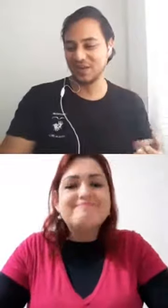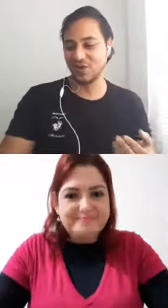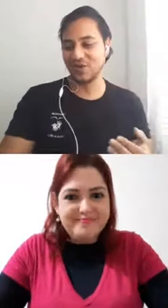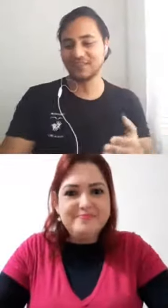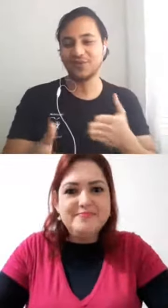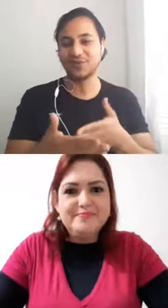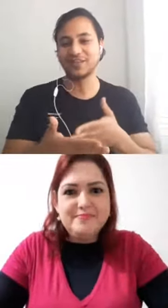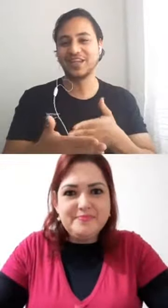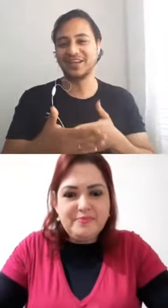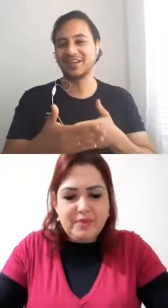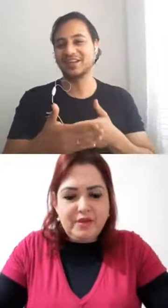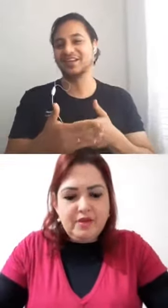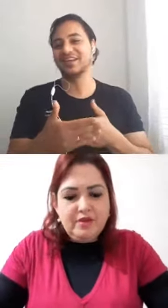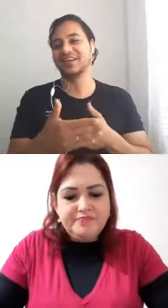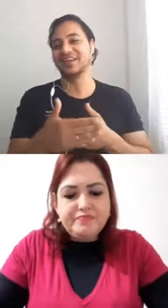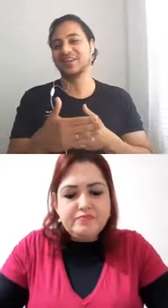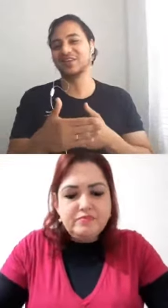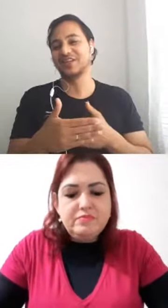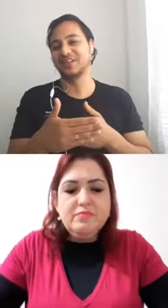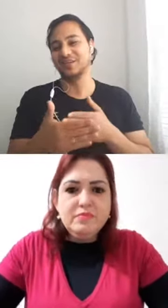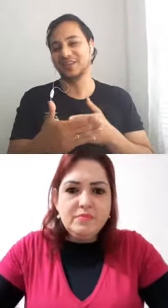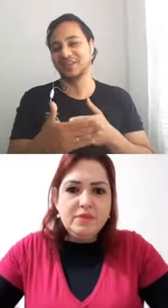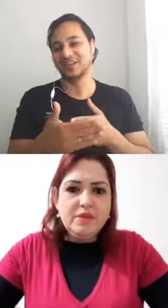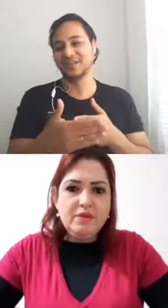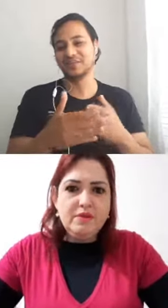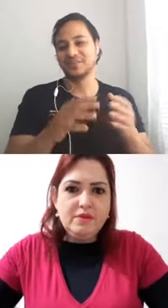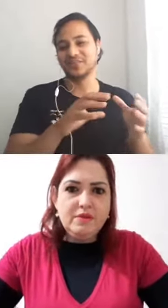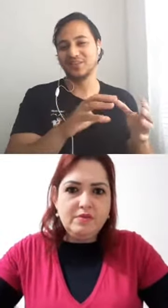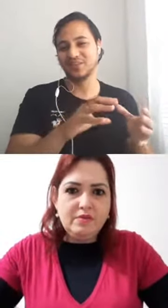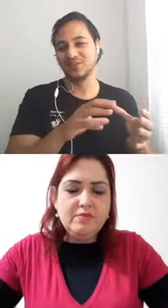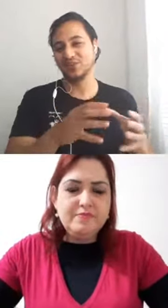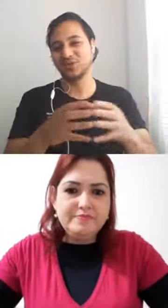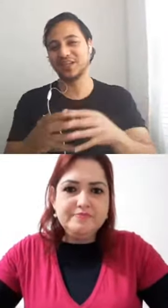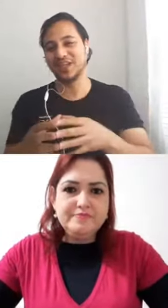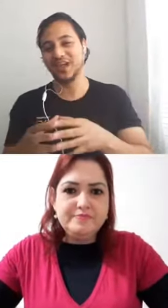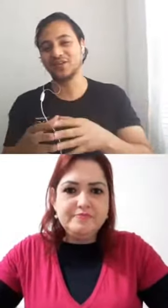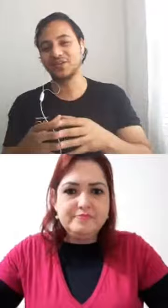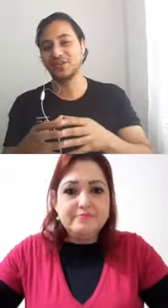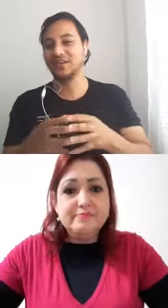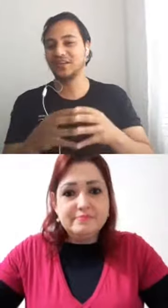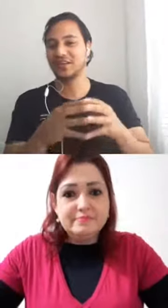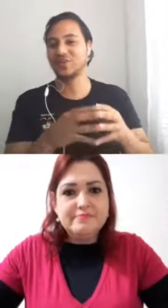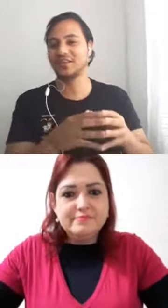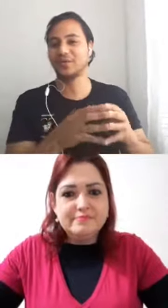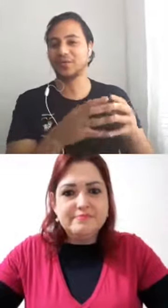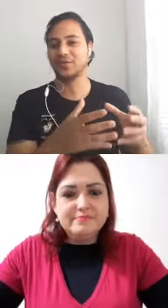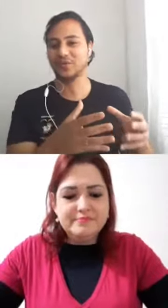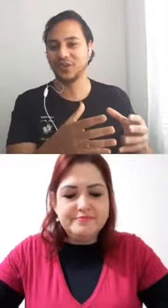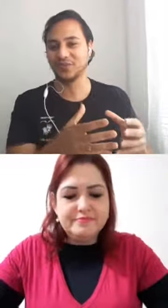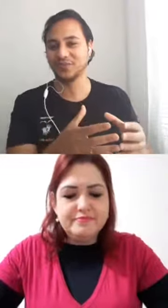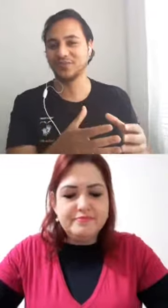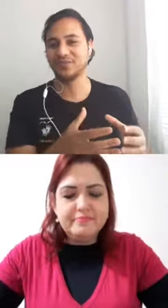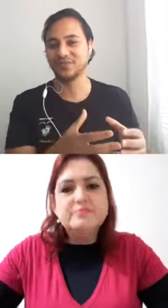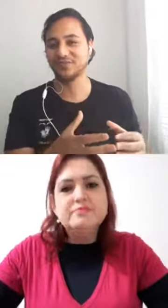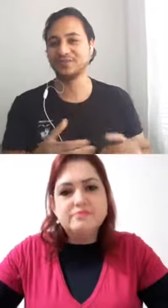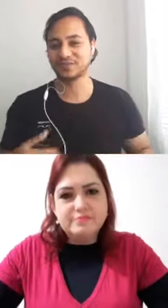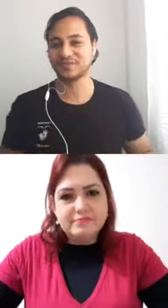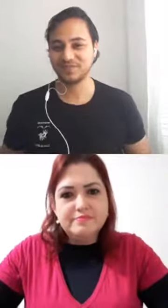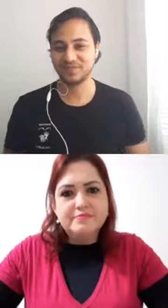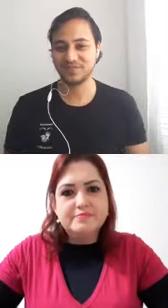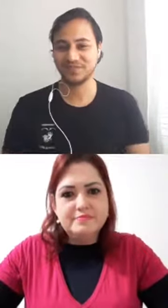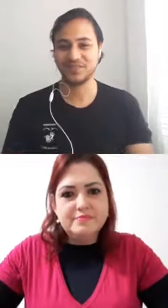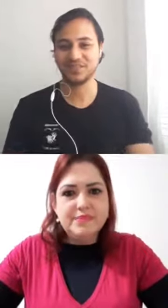diga qual que é essa fronteira que é onde que delimita, onde o voluntariado e reconhecer como profissional.